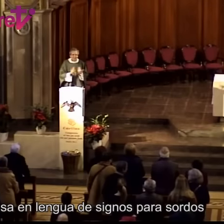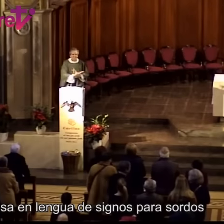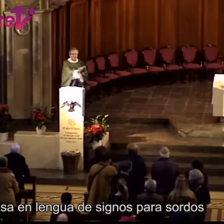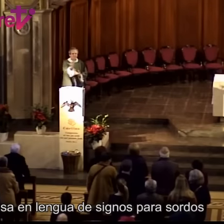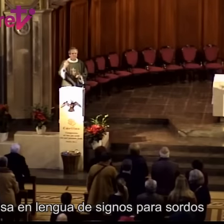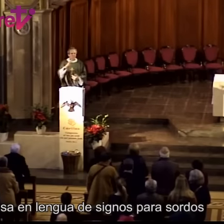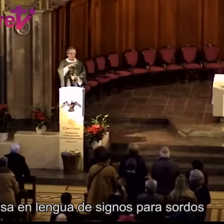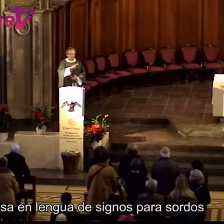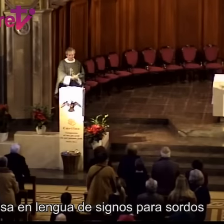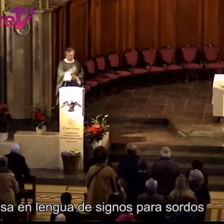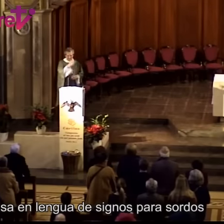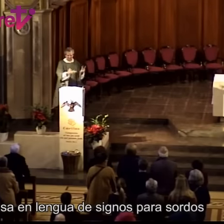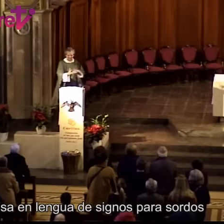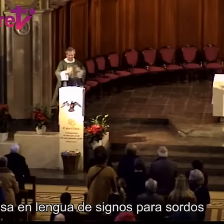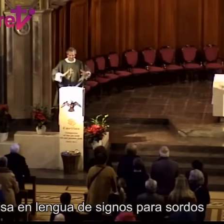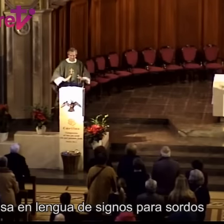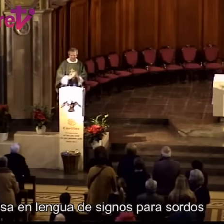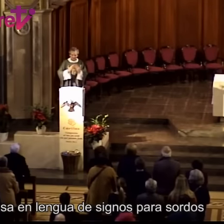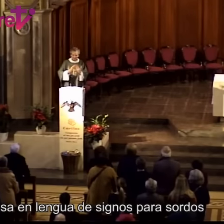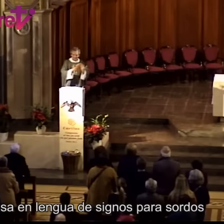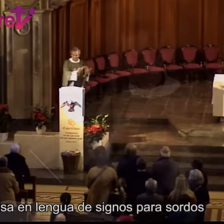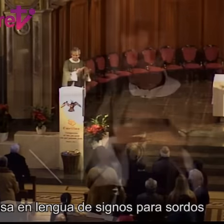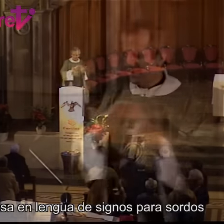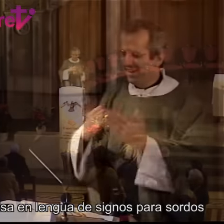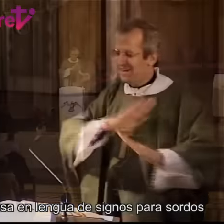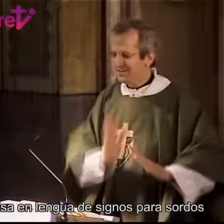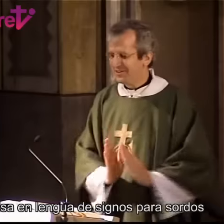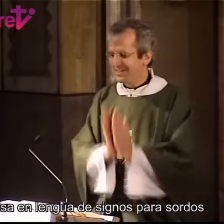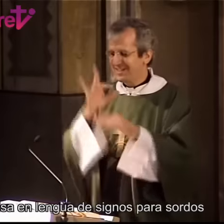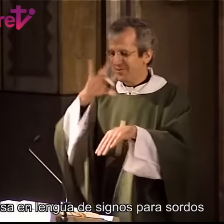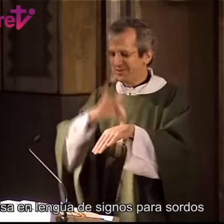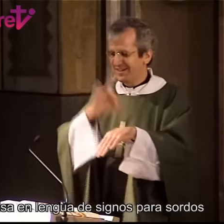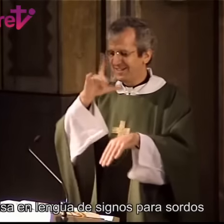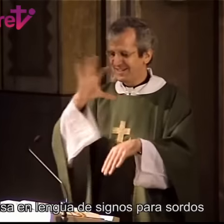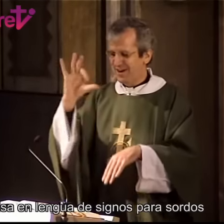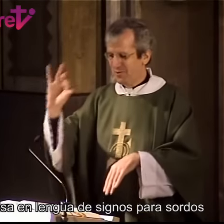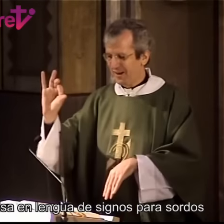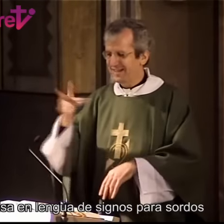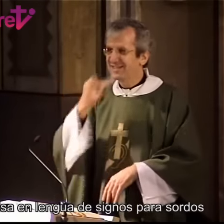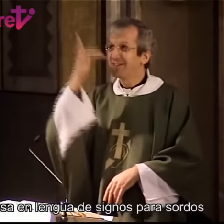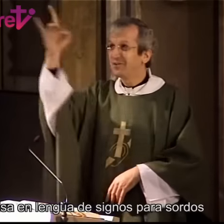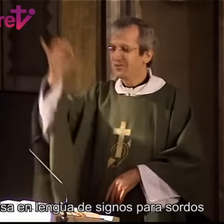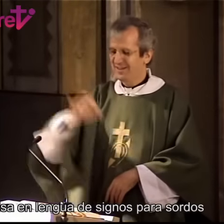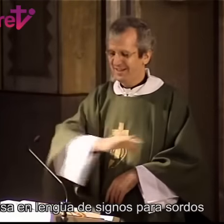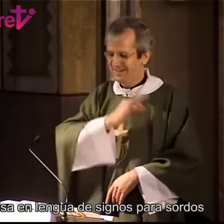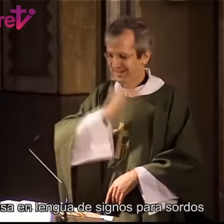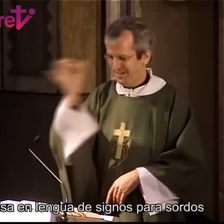El Señor esté con vosotros. Lectura del Santo Evangelio según San Lucas. Gloria a ti,